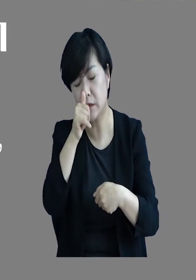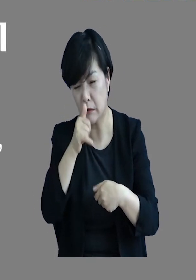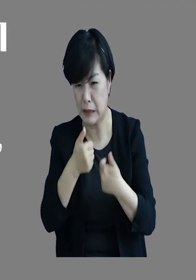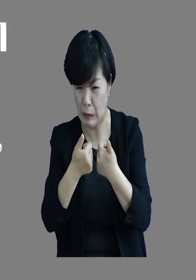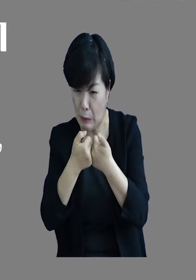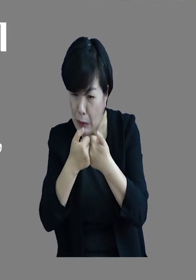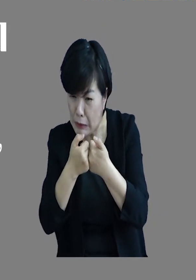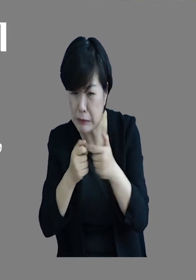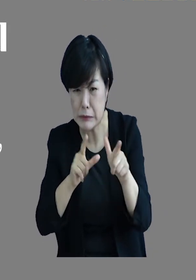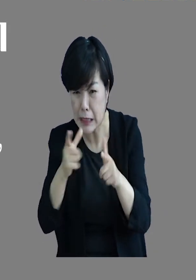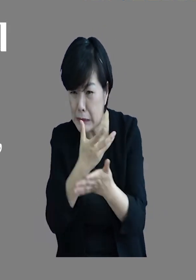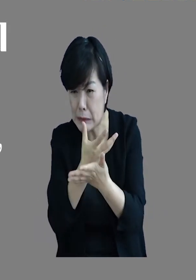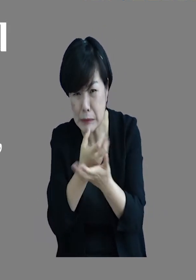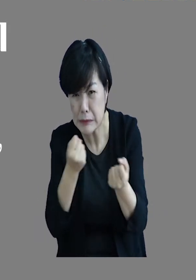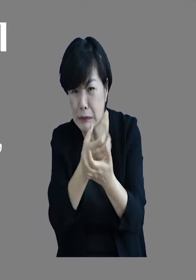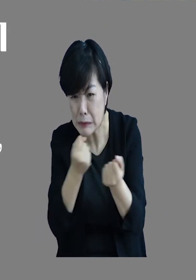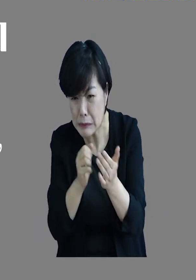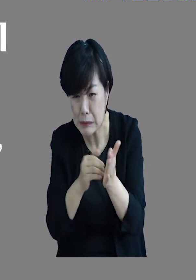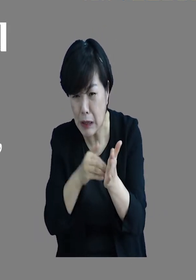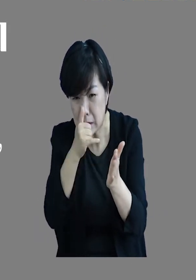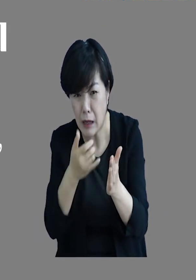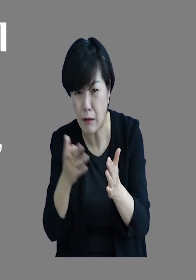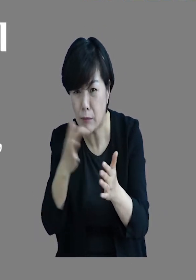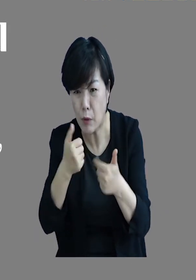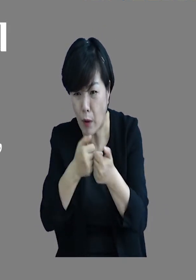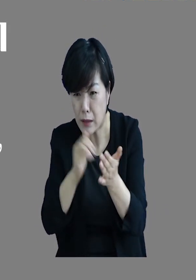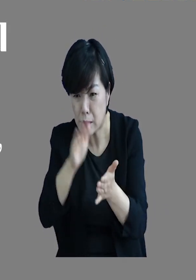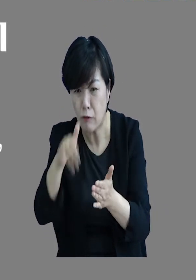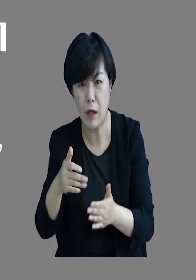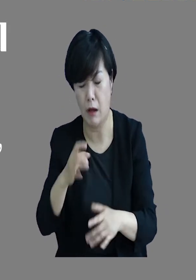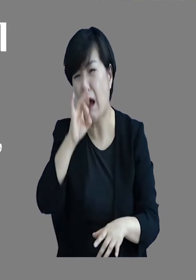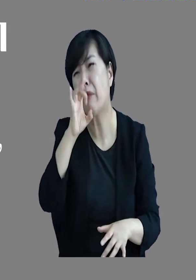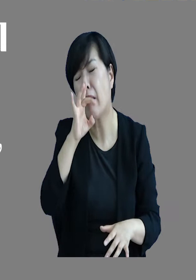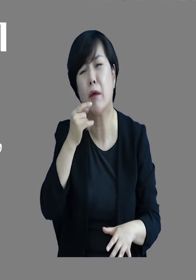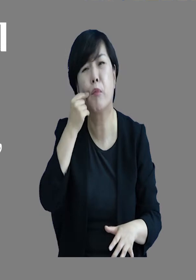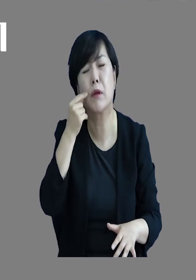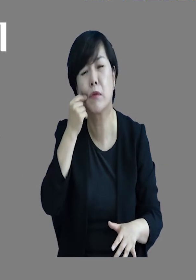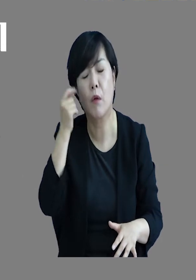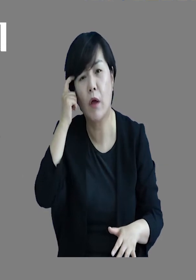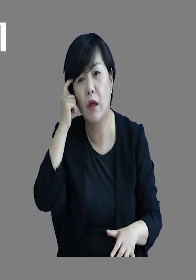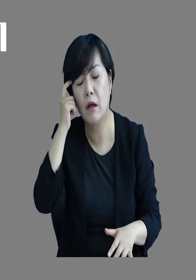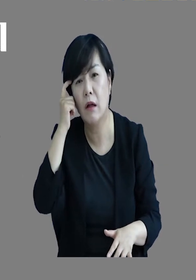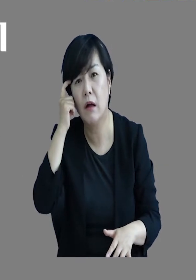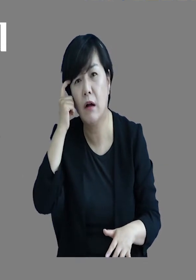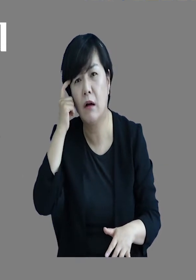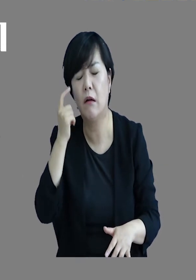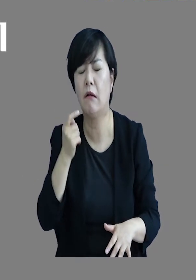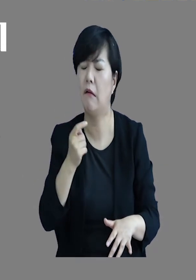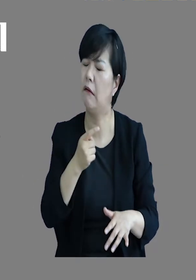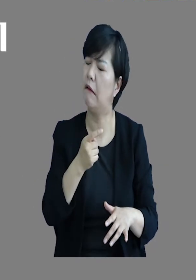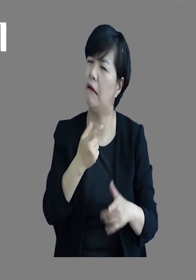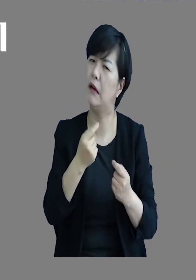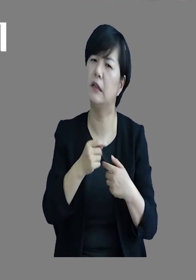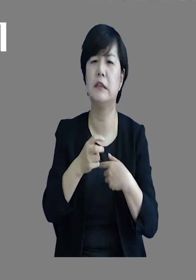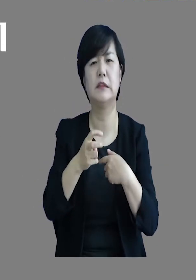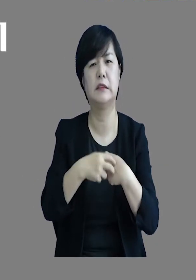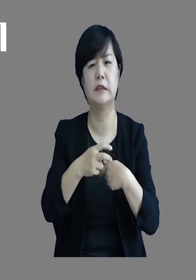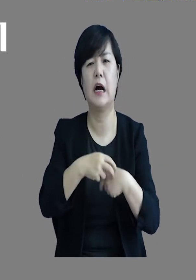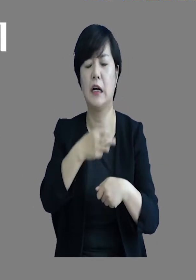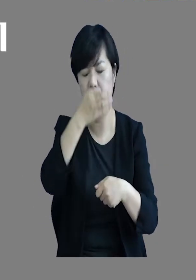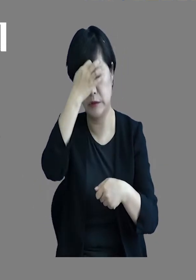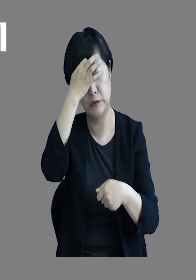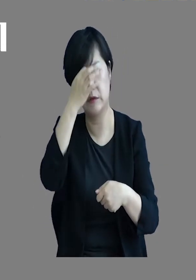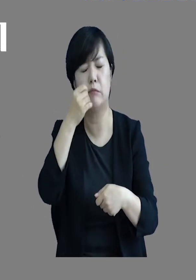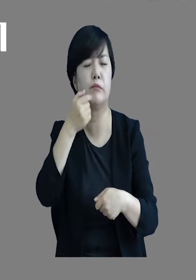된다고 했는데 날까지 다 받았는데 어느 날 안 된다고, 수술 안 된다 하더라고요. 다시 뭐 지금 의학적으로는 할 수